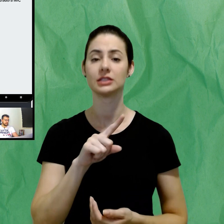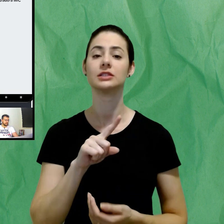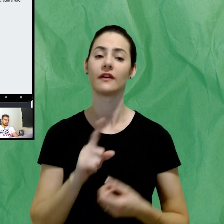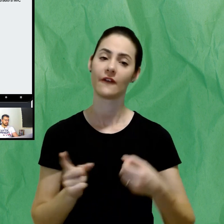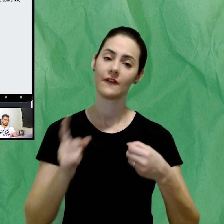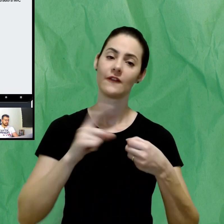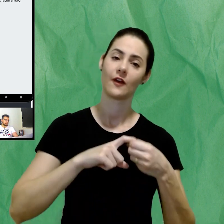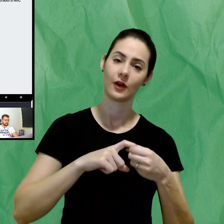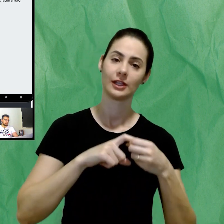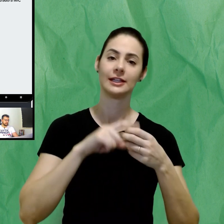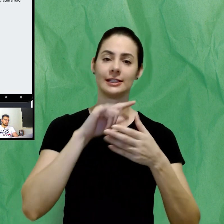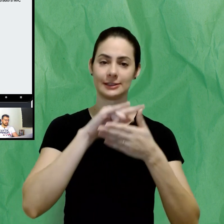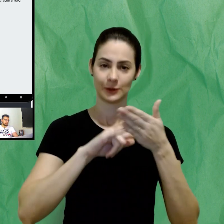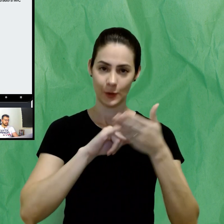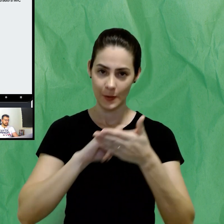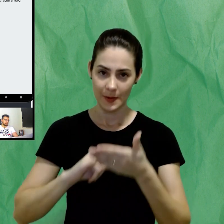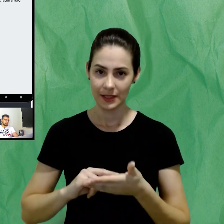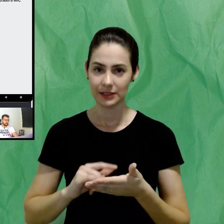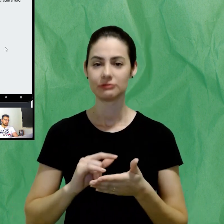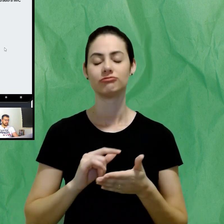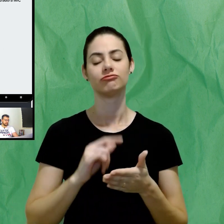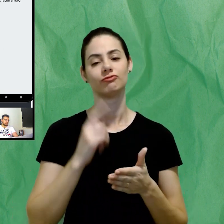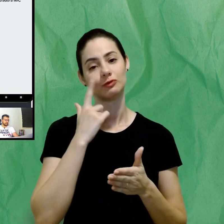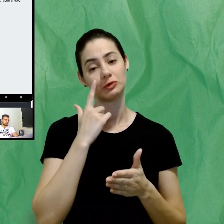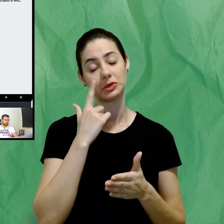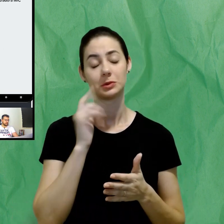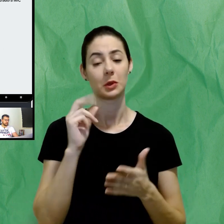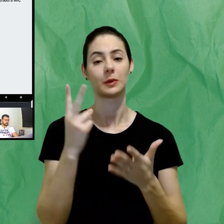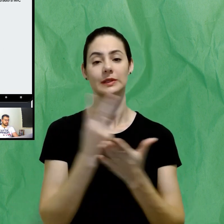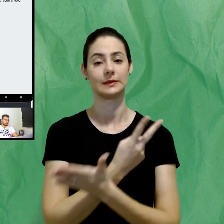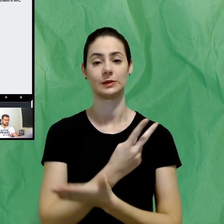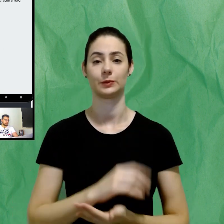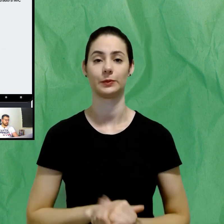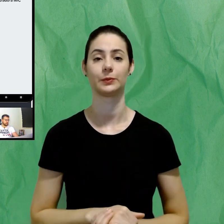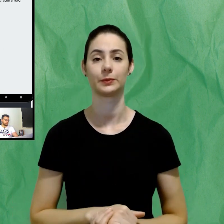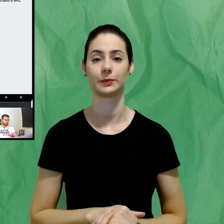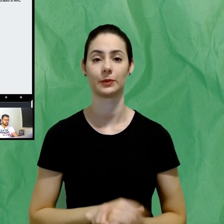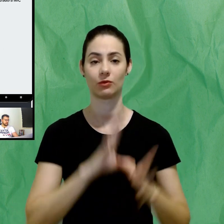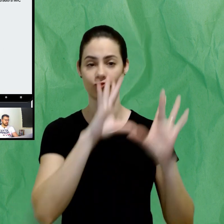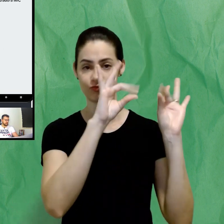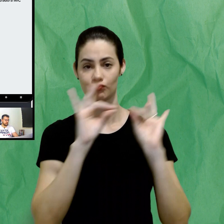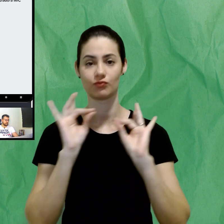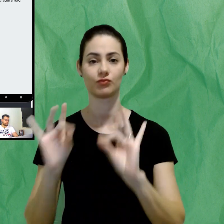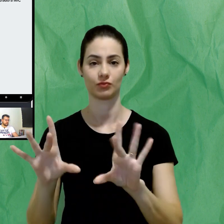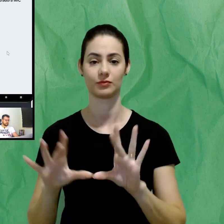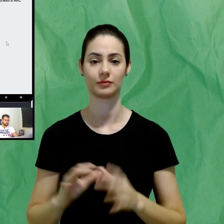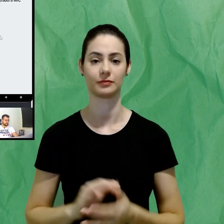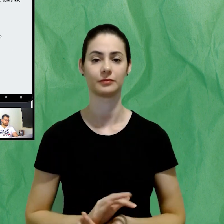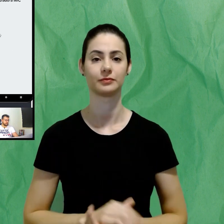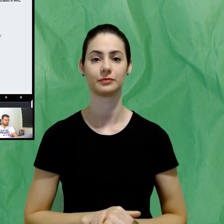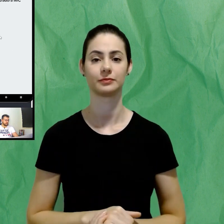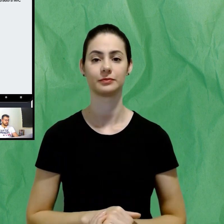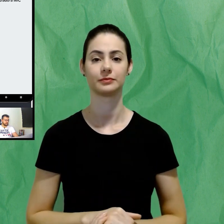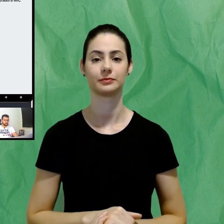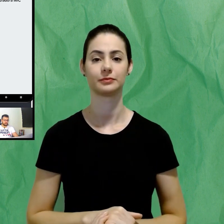na documentação do React Native, né, e copia o nome dele lá de